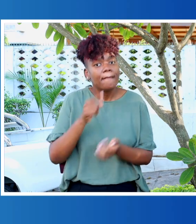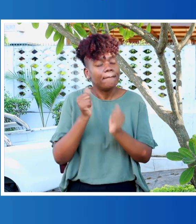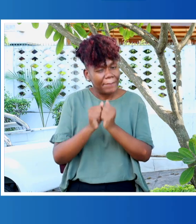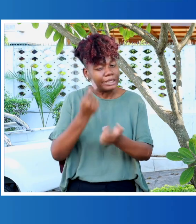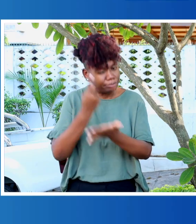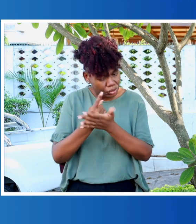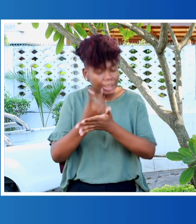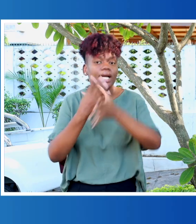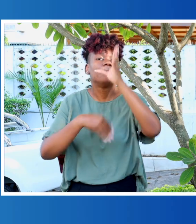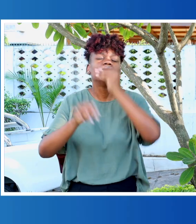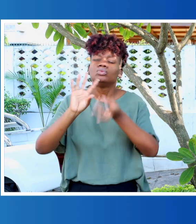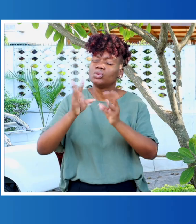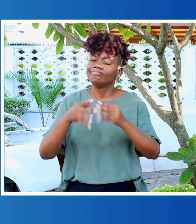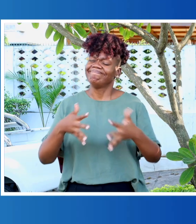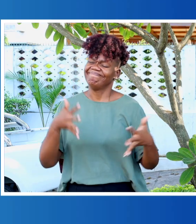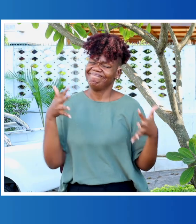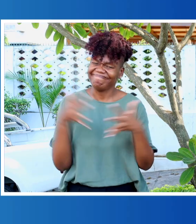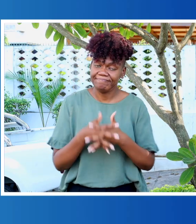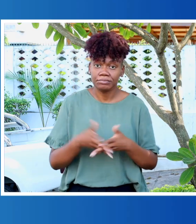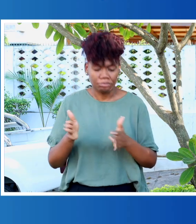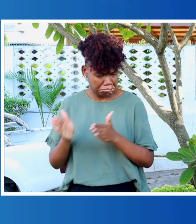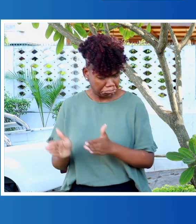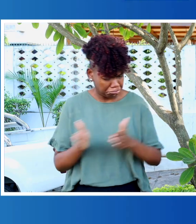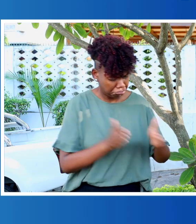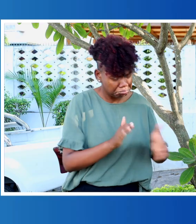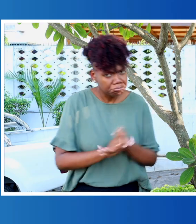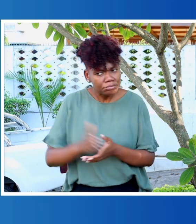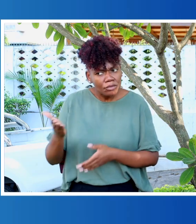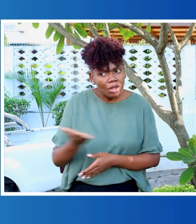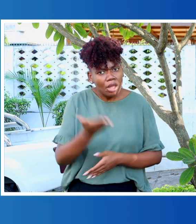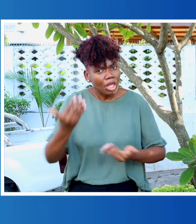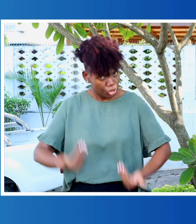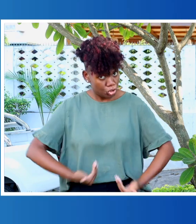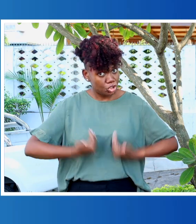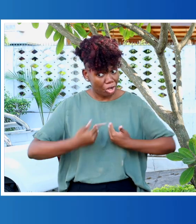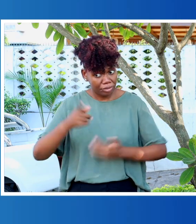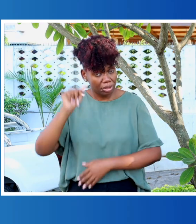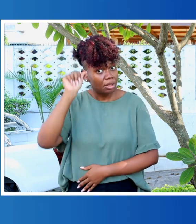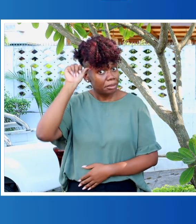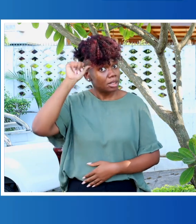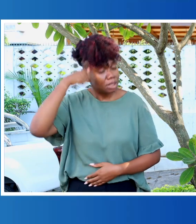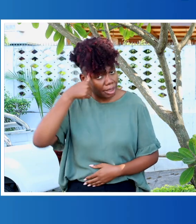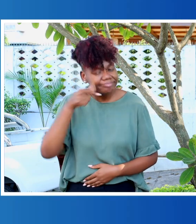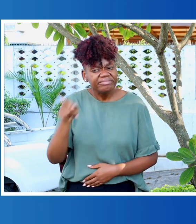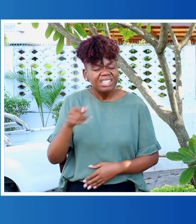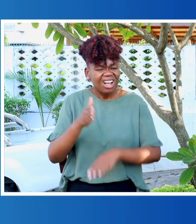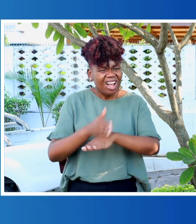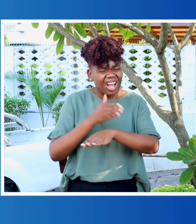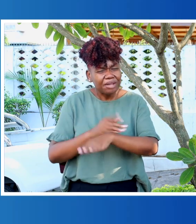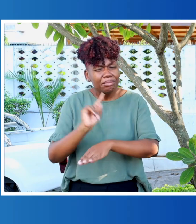não limitou o seu futuro, uma prova clara de que, com o acompanhamento certo, o diagnóstico não define ninguém.